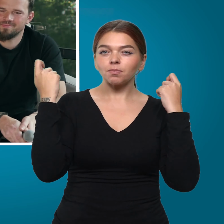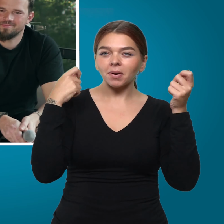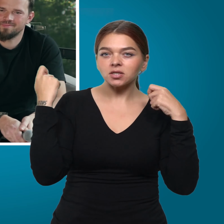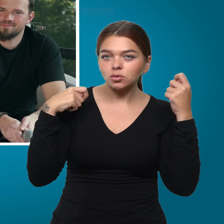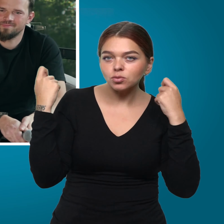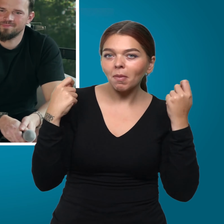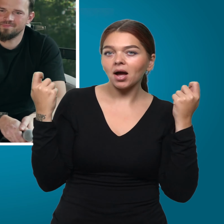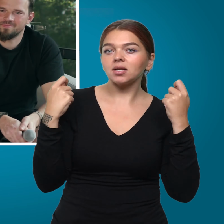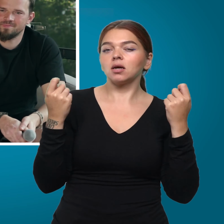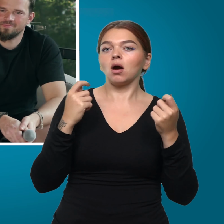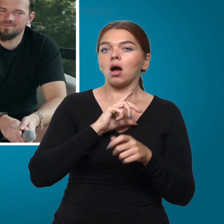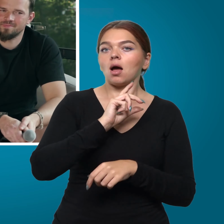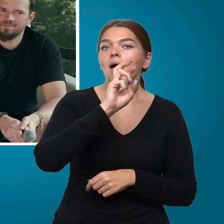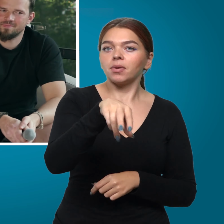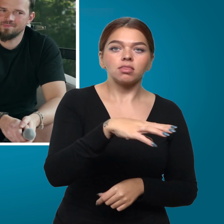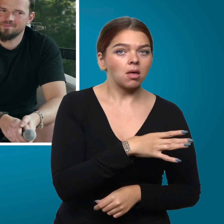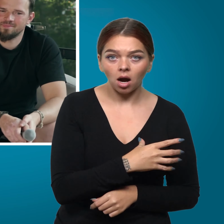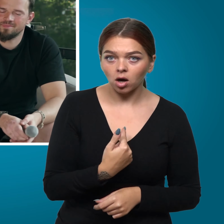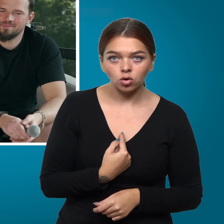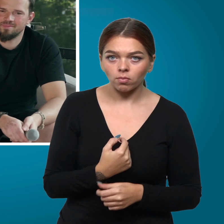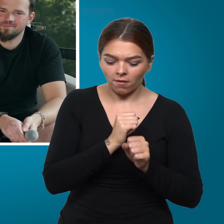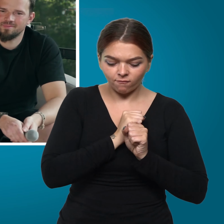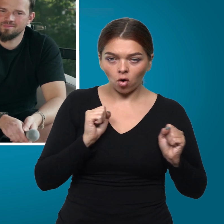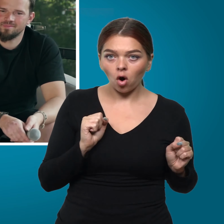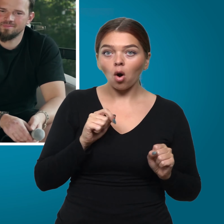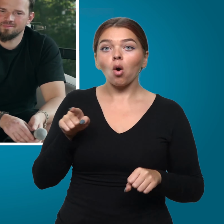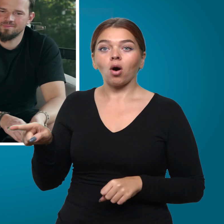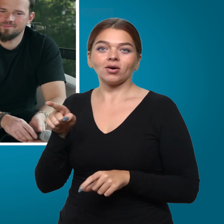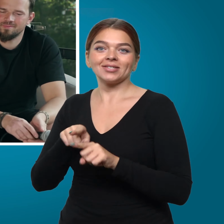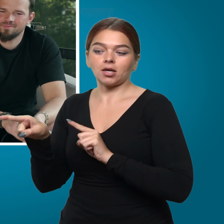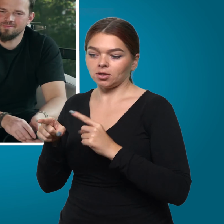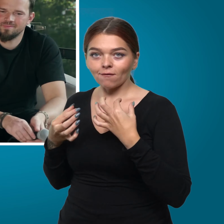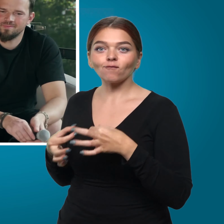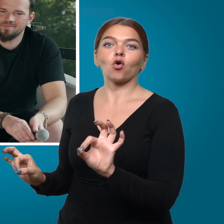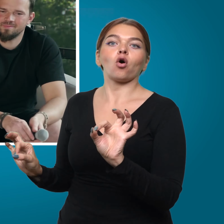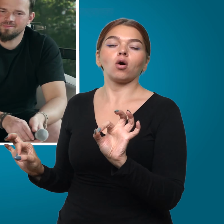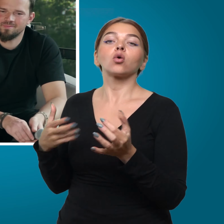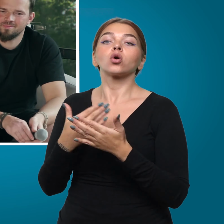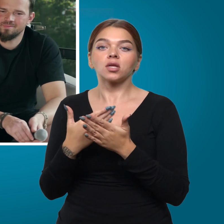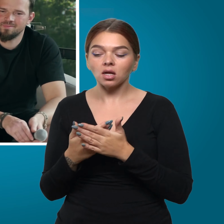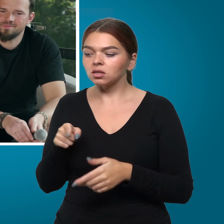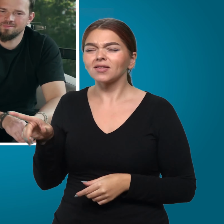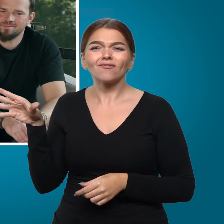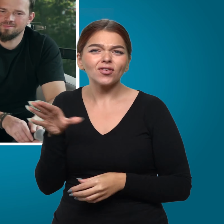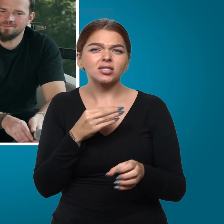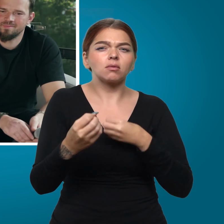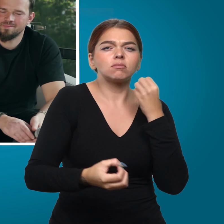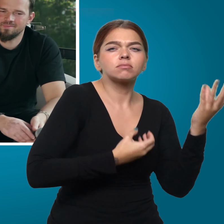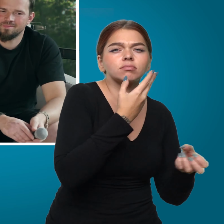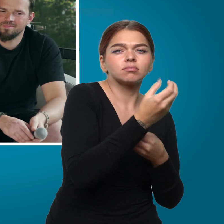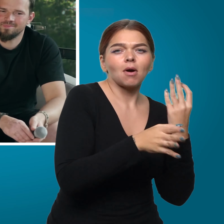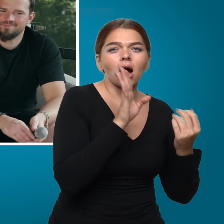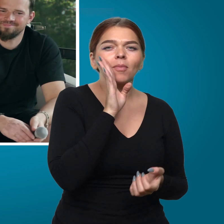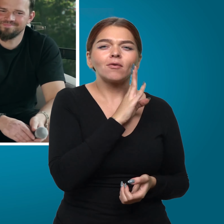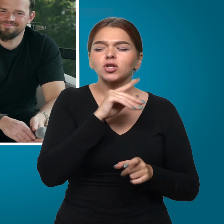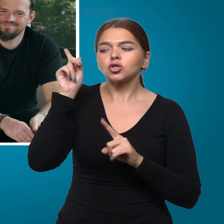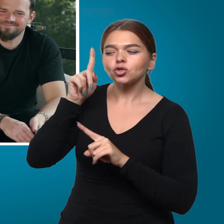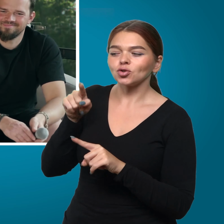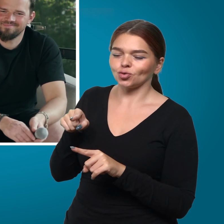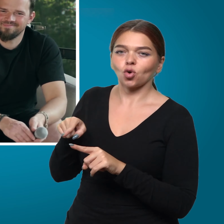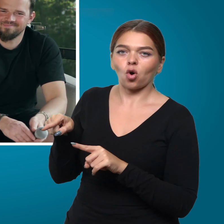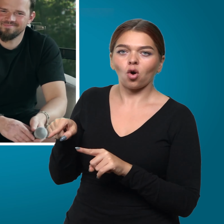ir jinai grįžus viską papasakos. Ir nežinau, šiaip truputėlį jaučiu nuoskaudą, nes šiaip